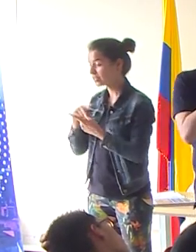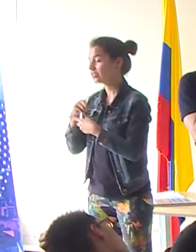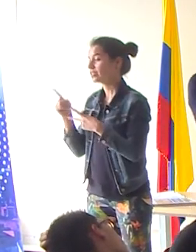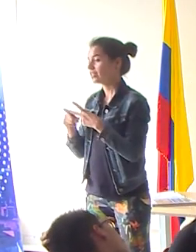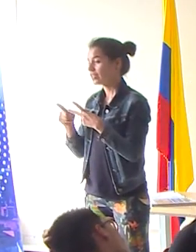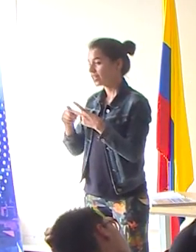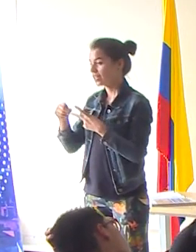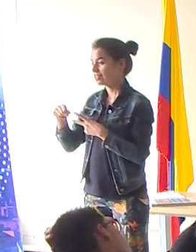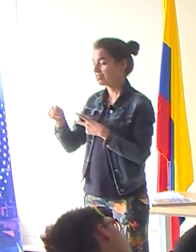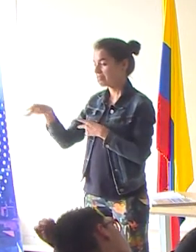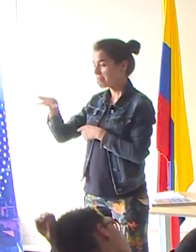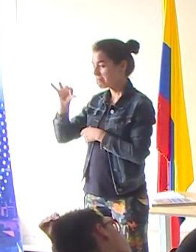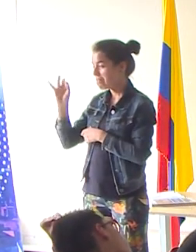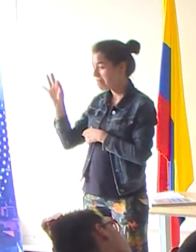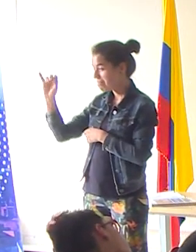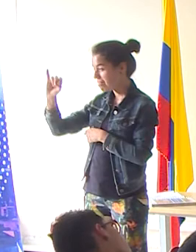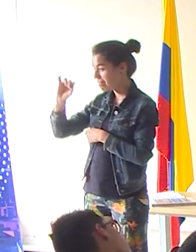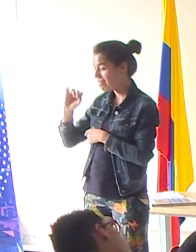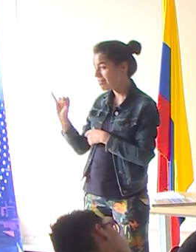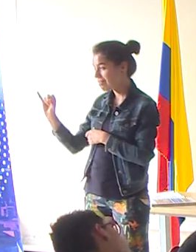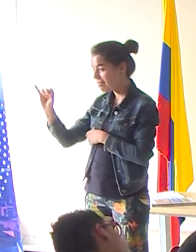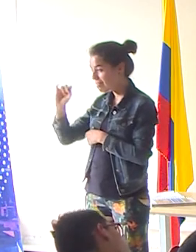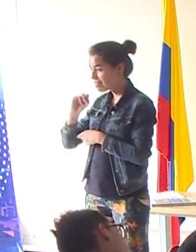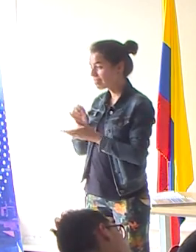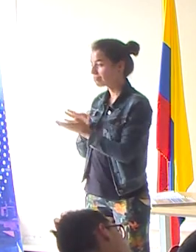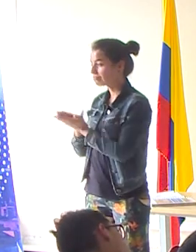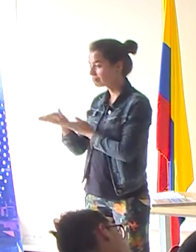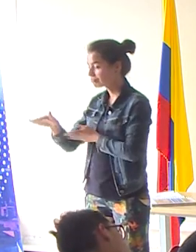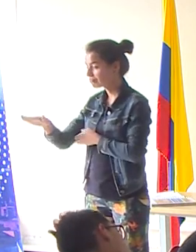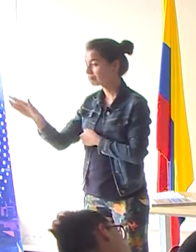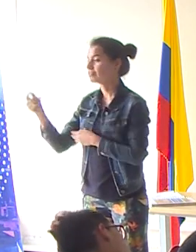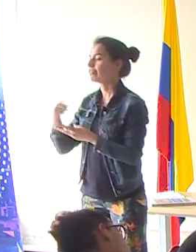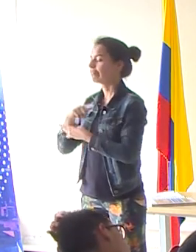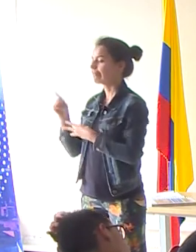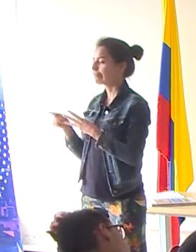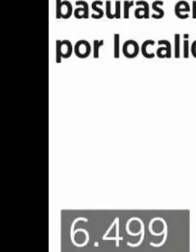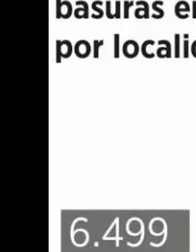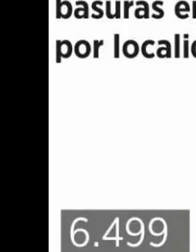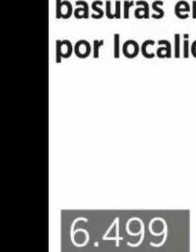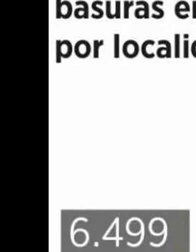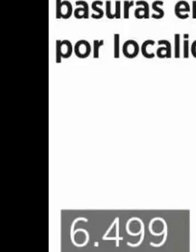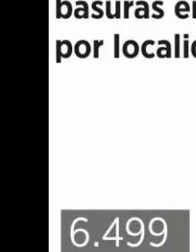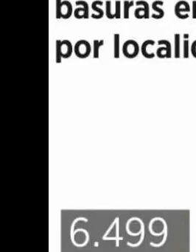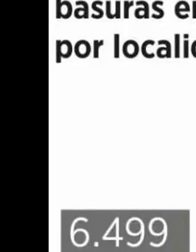además toda esta carga atmosférica que hace la minería